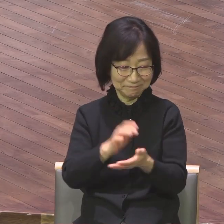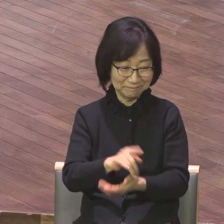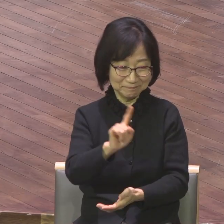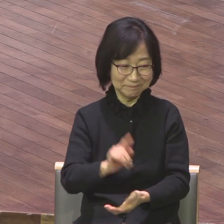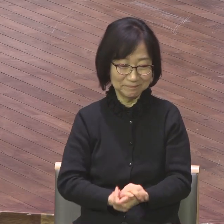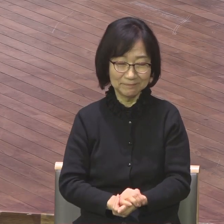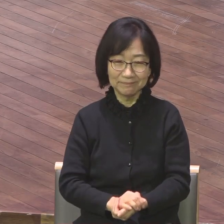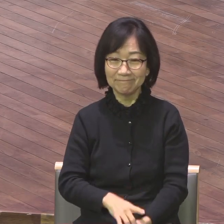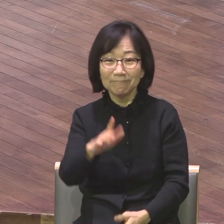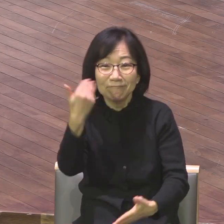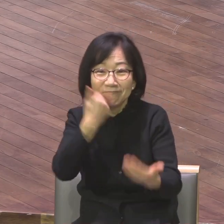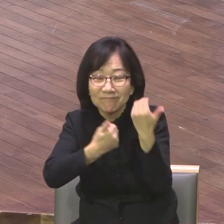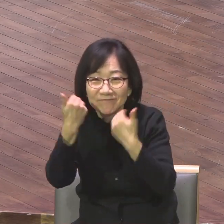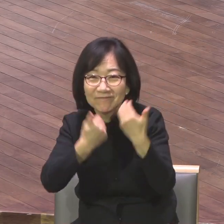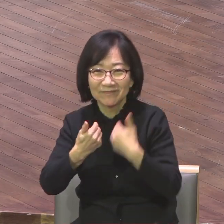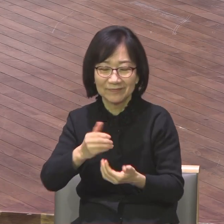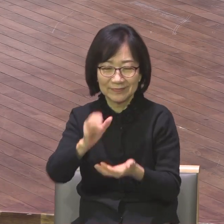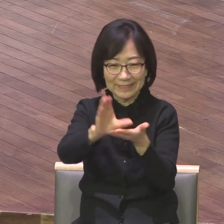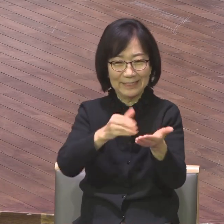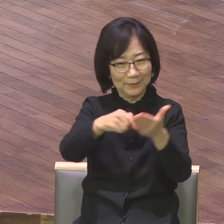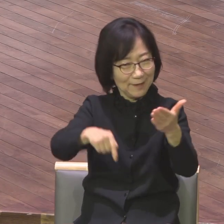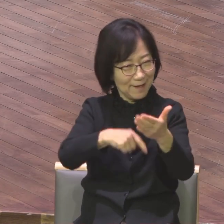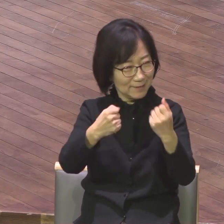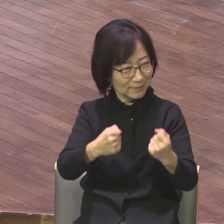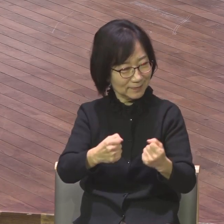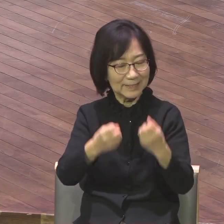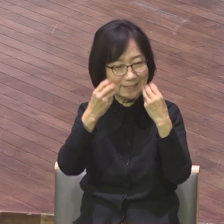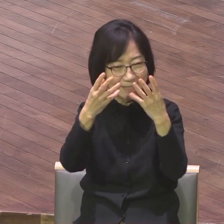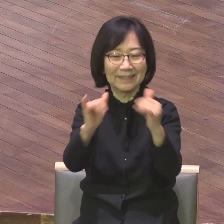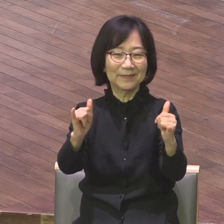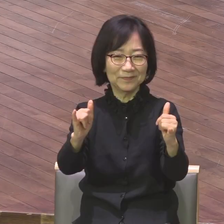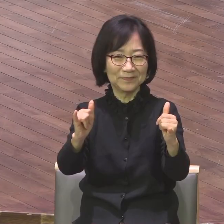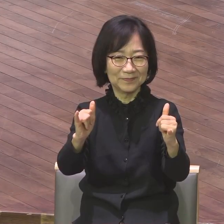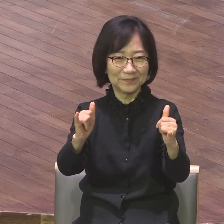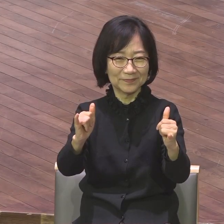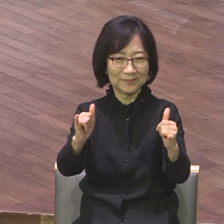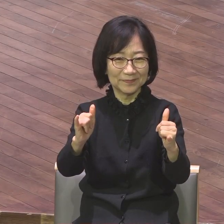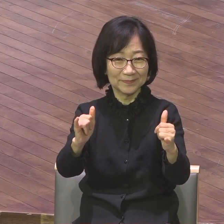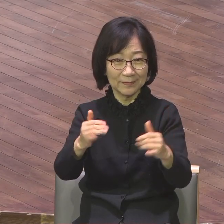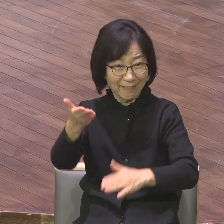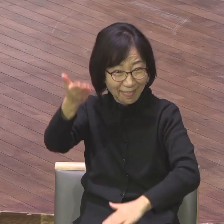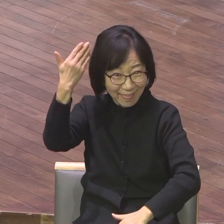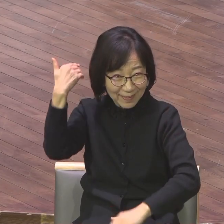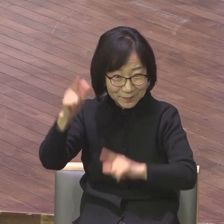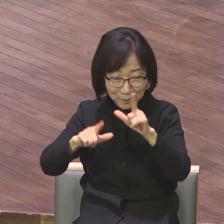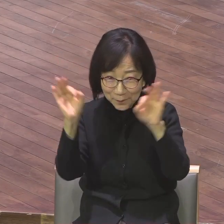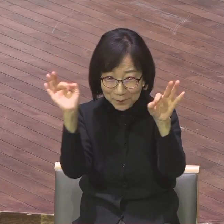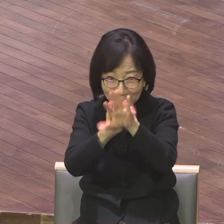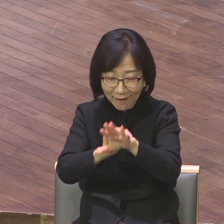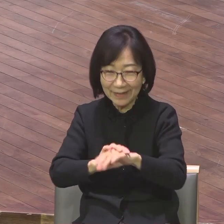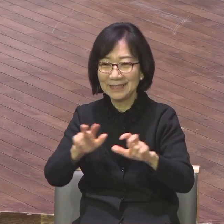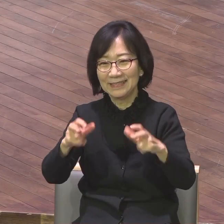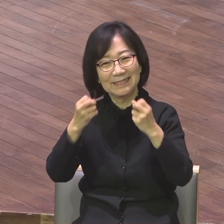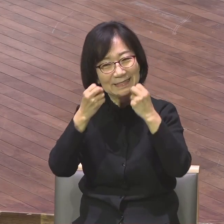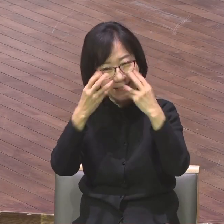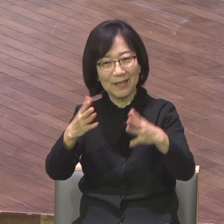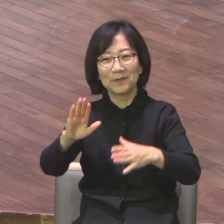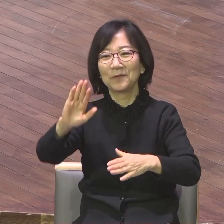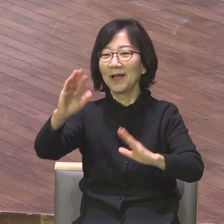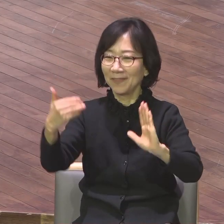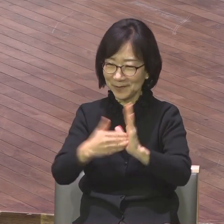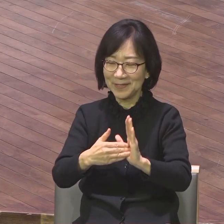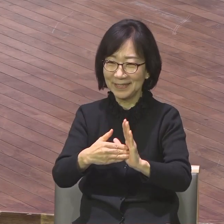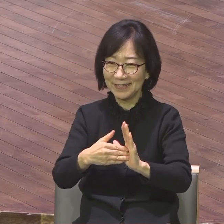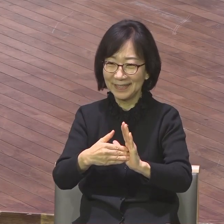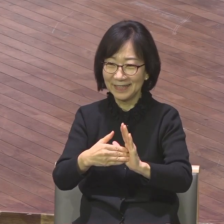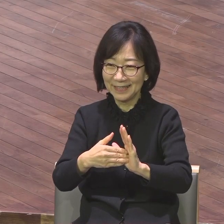그런즉 누구든지 그리스도 안에 있으면 새로운 피조물이라. 이전 것은 지나갔으니 보라 새